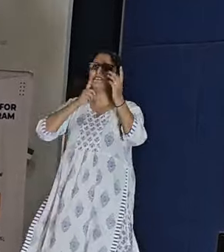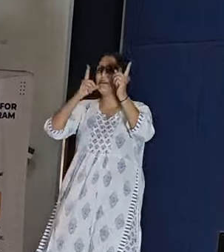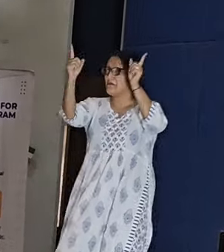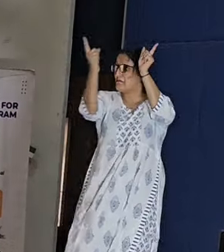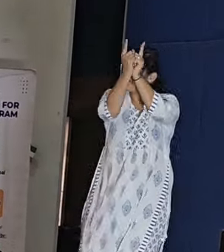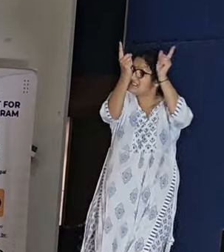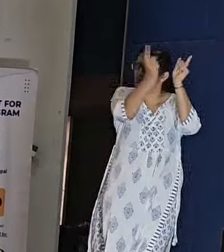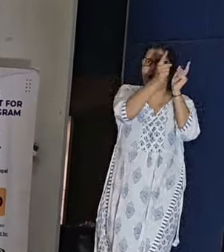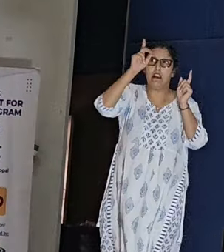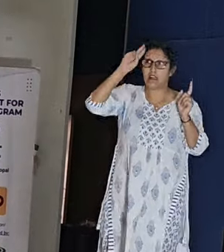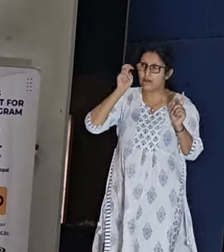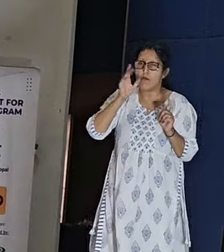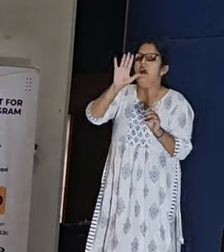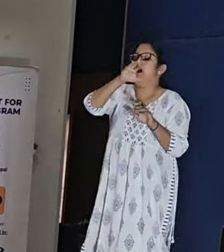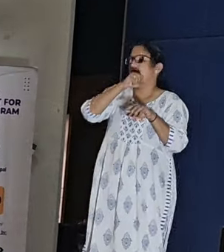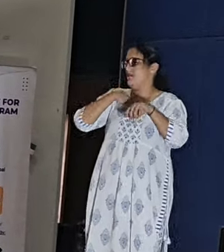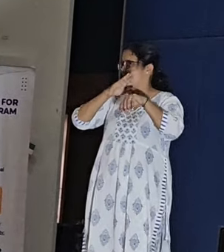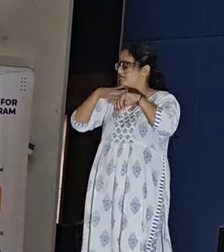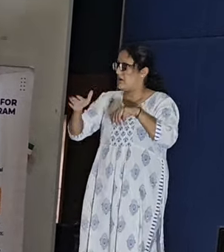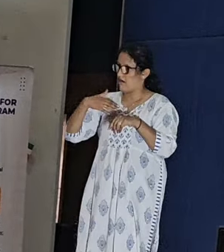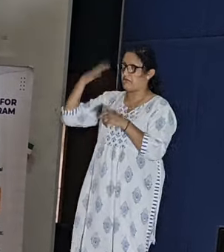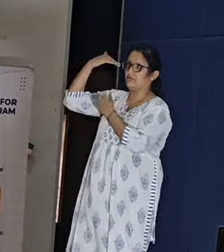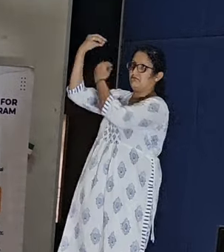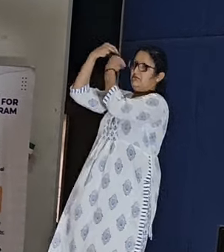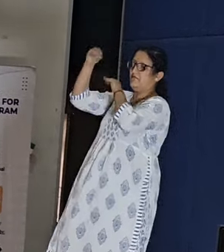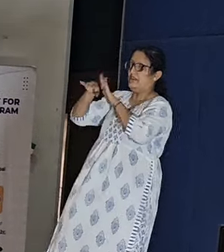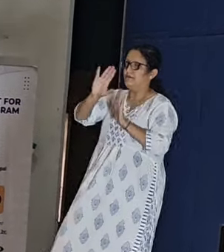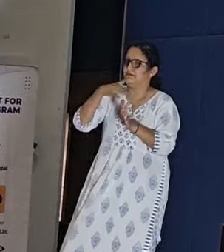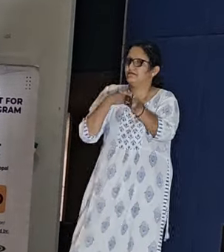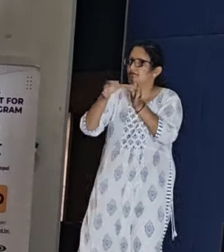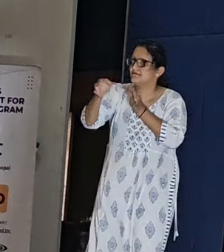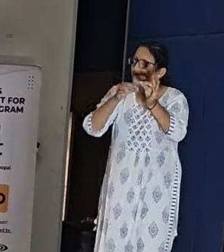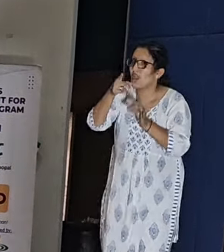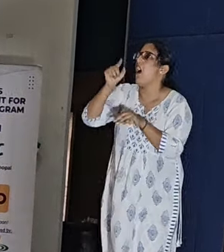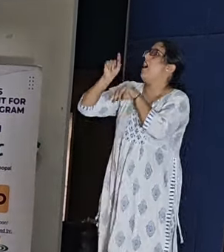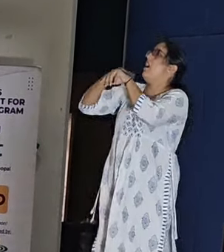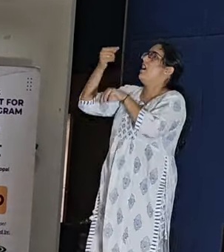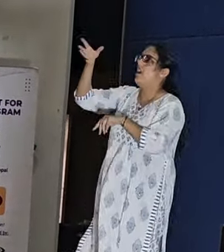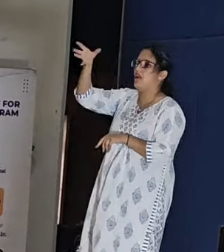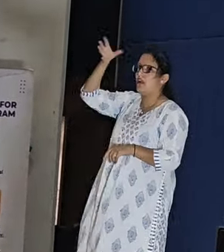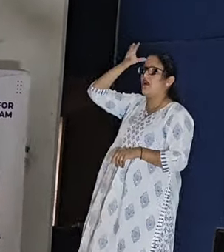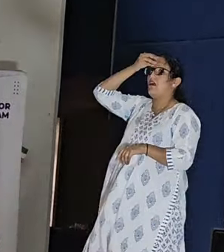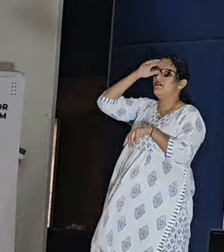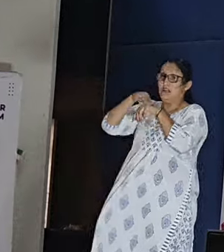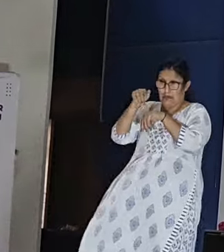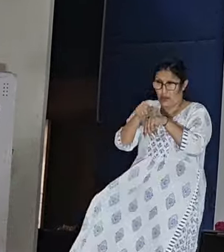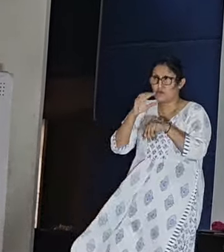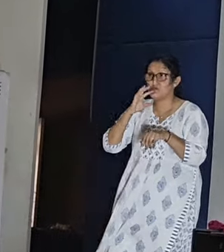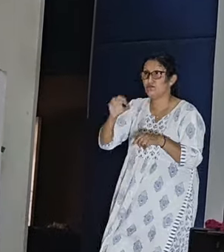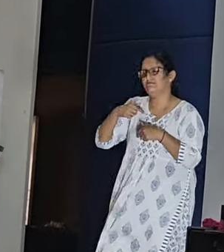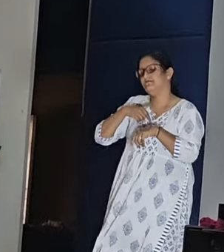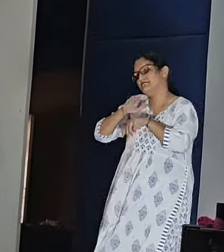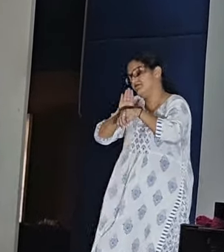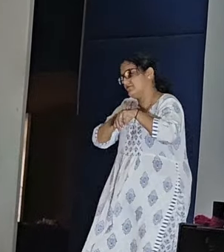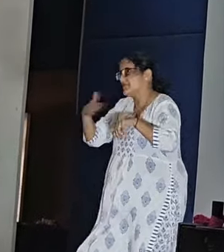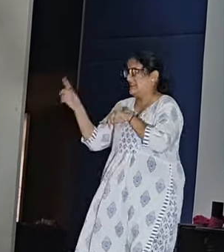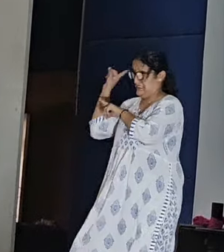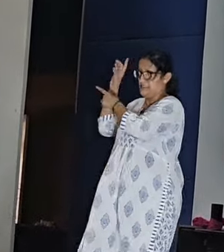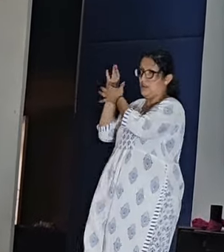बताया कि अशर का मतलब क्या है, आप समझ पाए थे अशर है, तो नेक्स्ट टाइम आप किसी जयपर्सन से भी मिलते हो, किसी पर्सन से मिलते हो अशर के बारे में नहीं जानता, तो आप